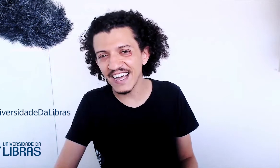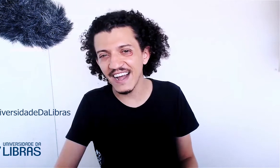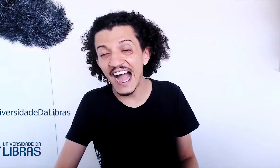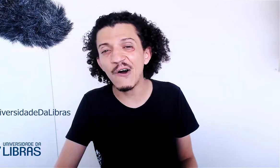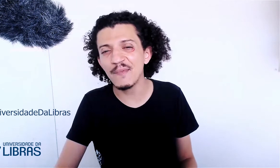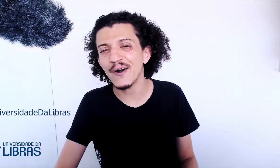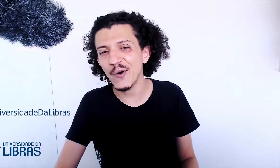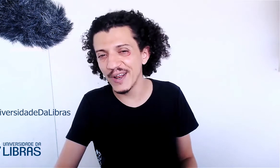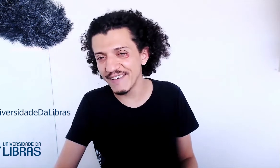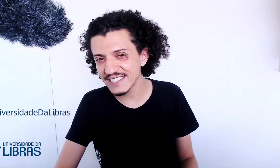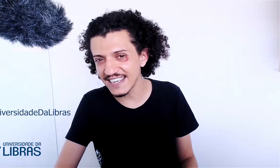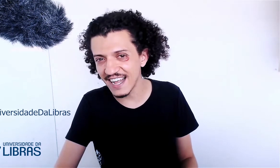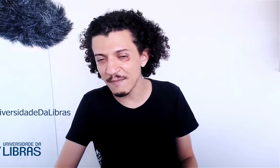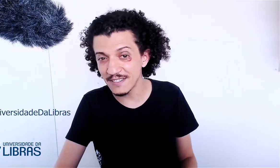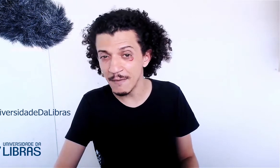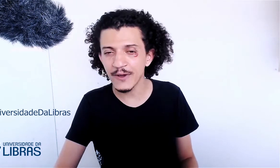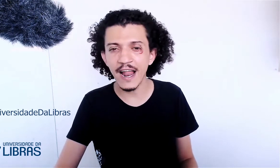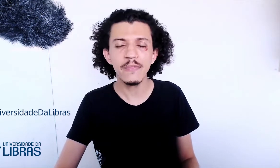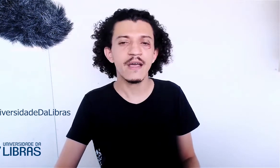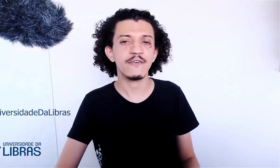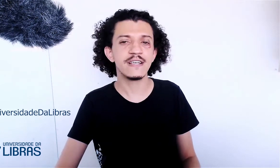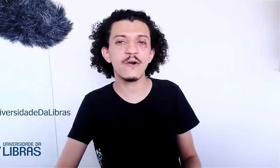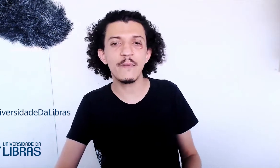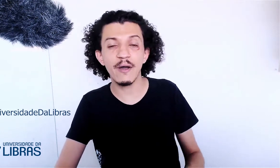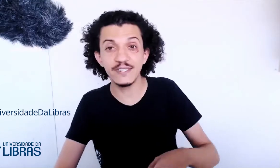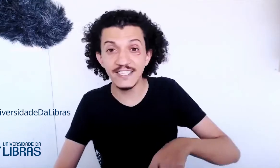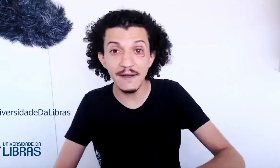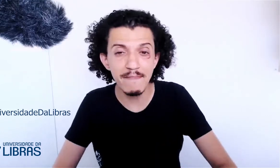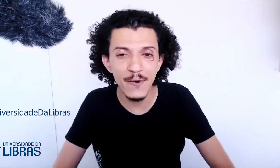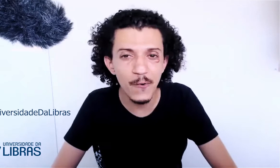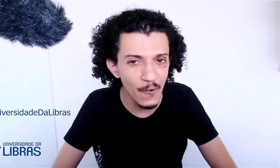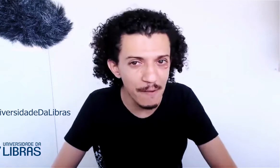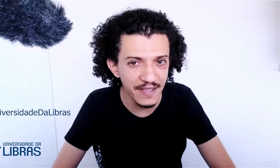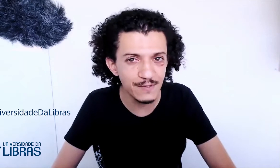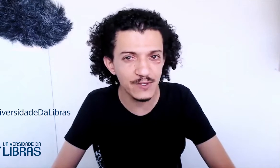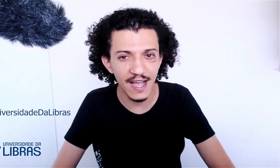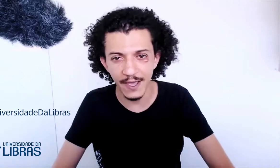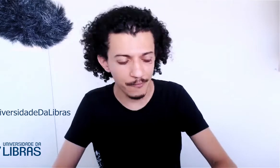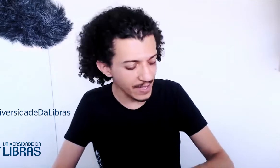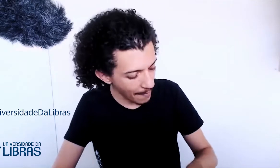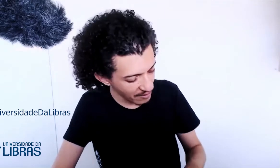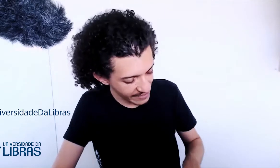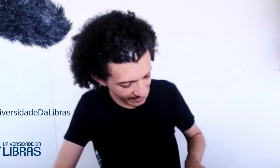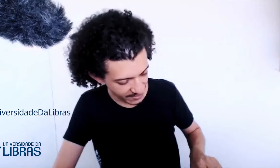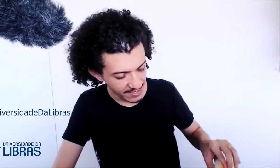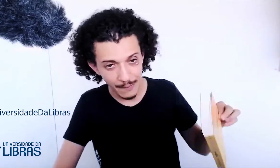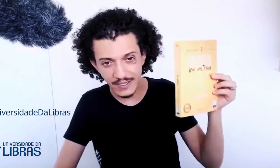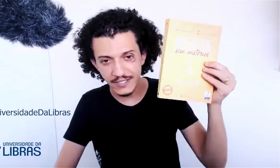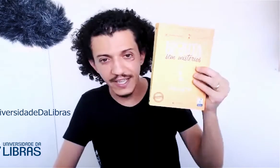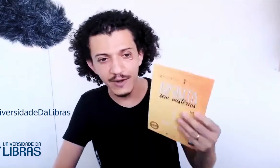Instagram, @Universidade da Libras, porque lá você acompanha o dia a dia meu com a minha esposa Raquel. E lá pelo site, você pode adquirir o